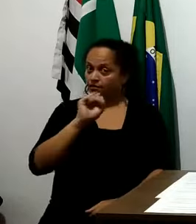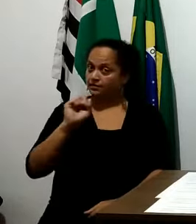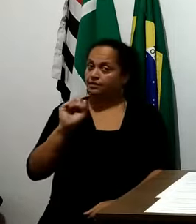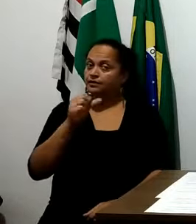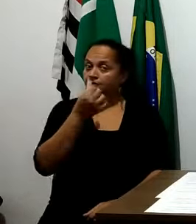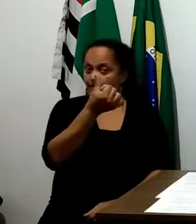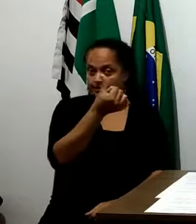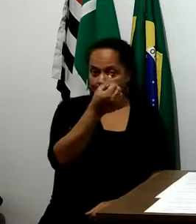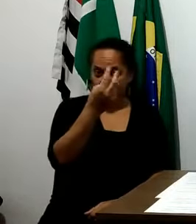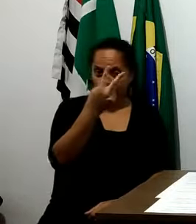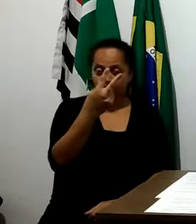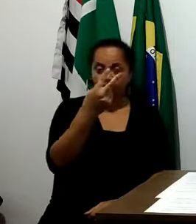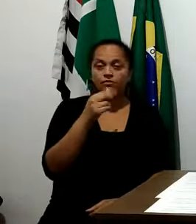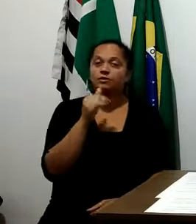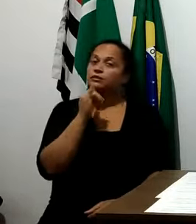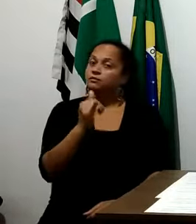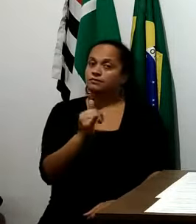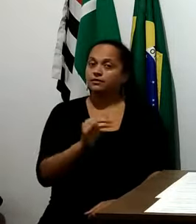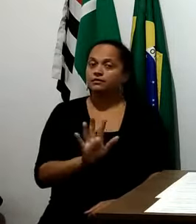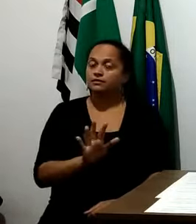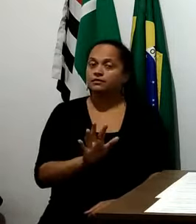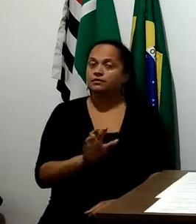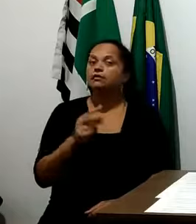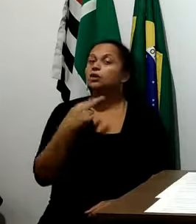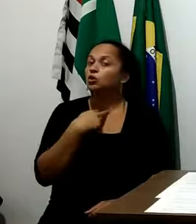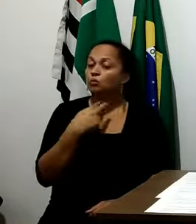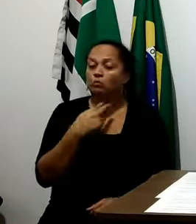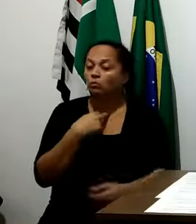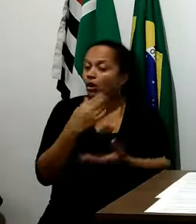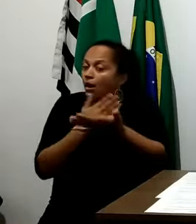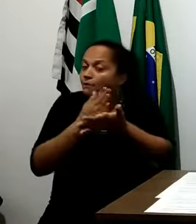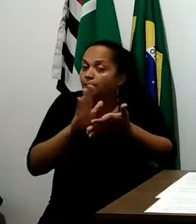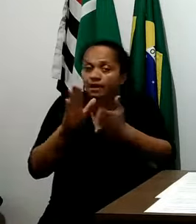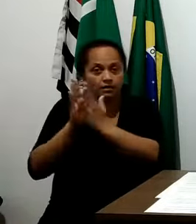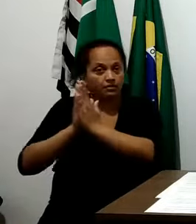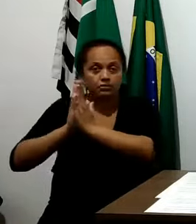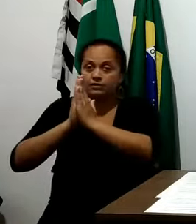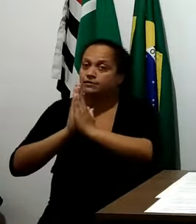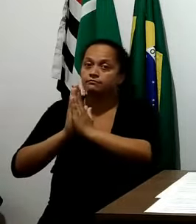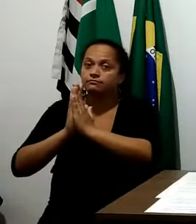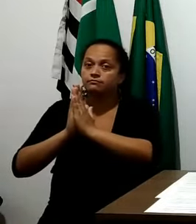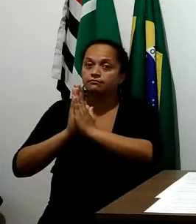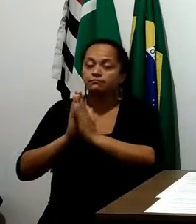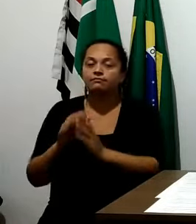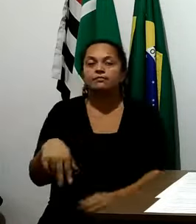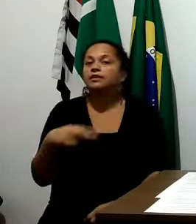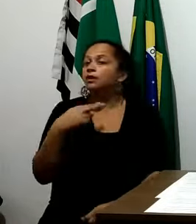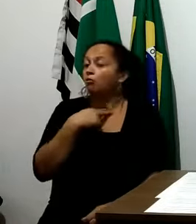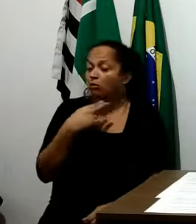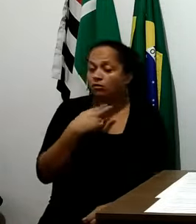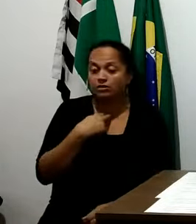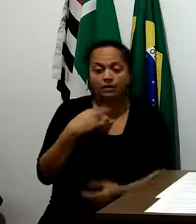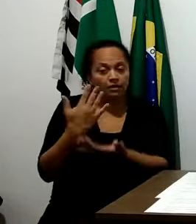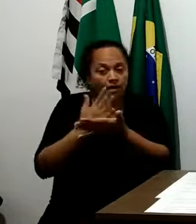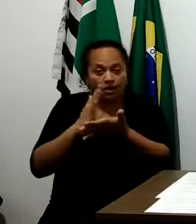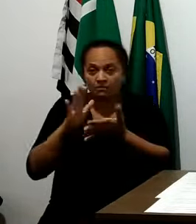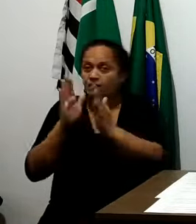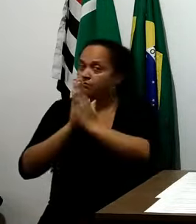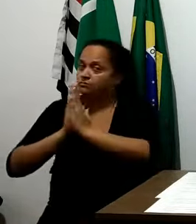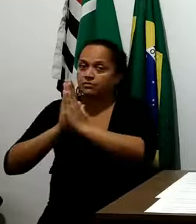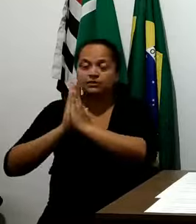ele deixa claro, não descanse, recomendação para nós, não devemos descansar,